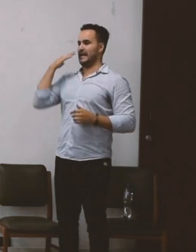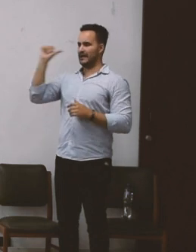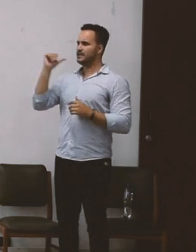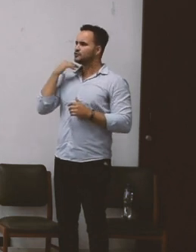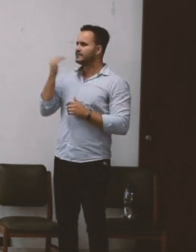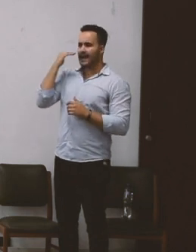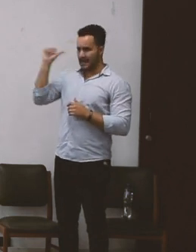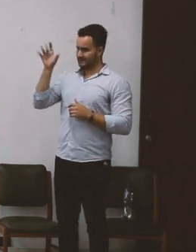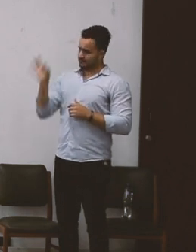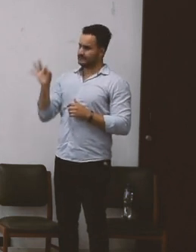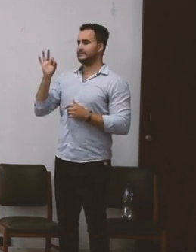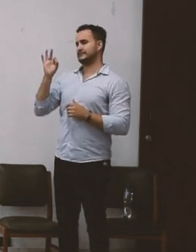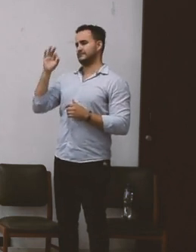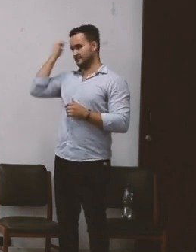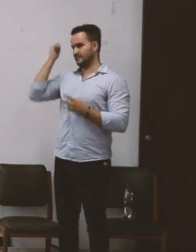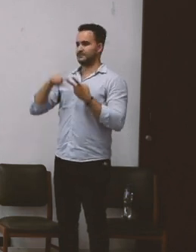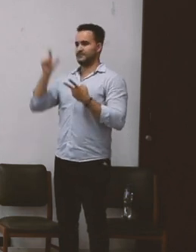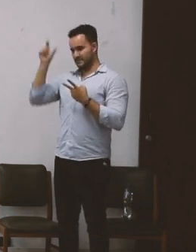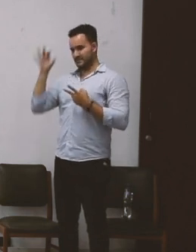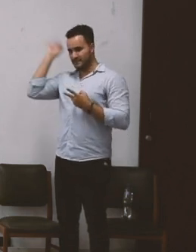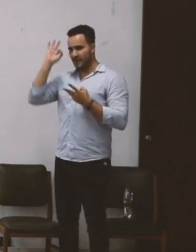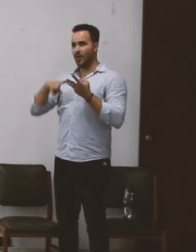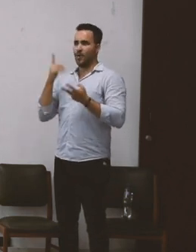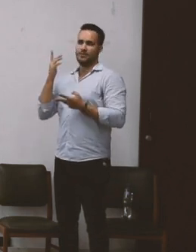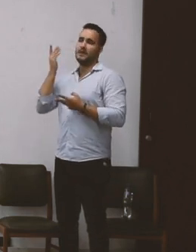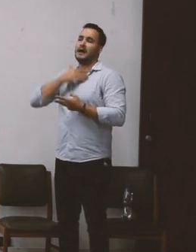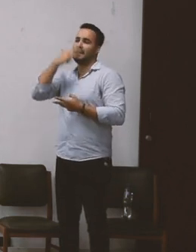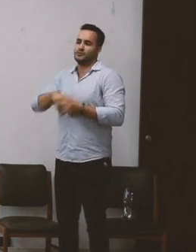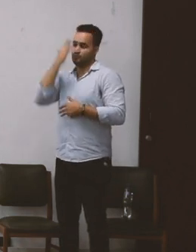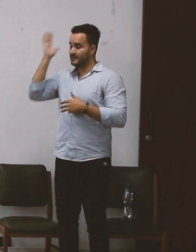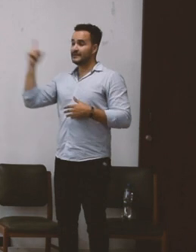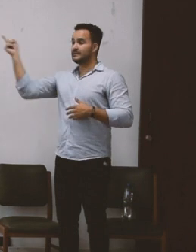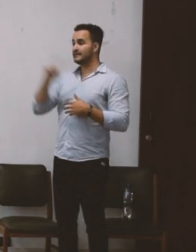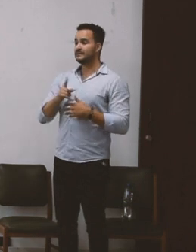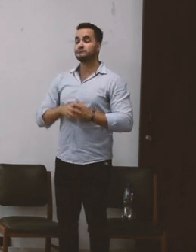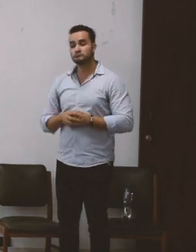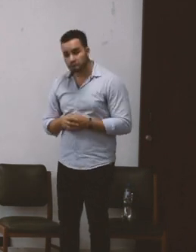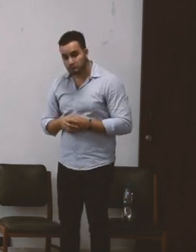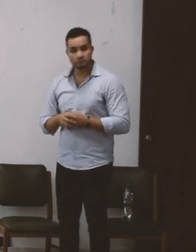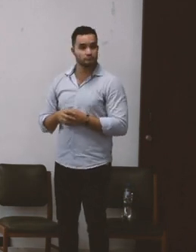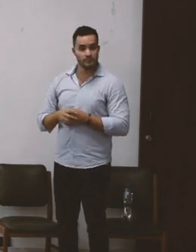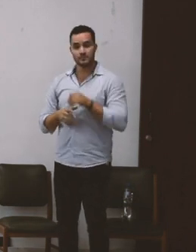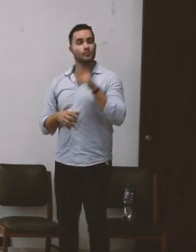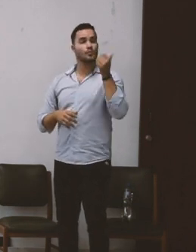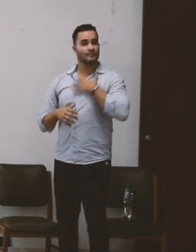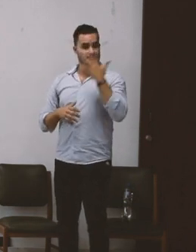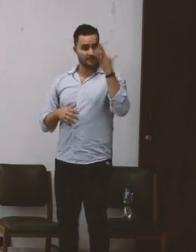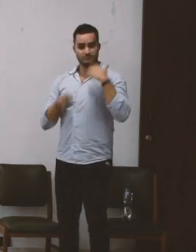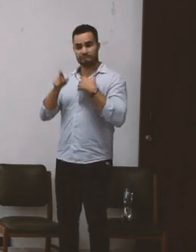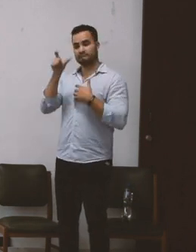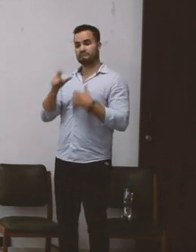era maestra, catequista o madre de alguien, que se acercó y dijo: "Te felicito por la hija que tienes, es una